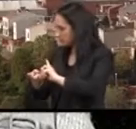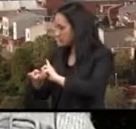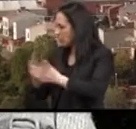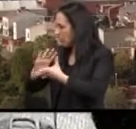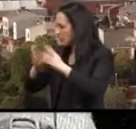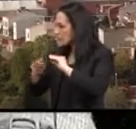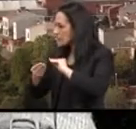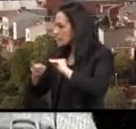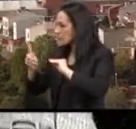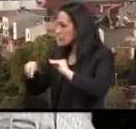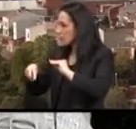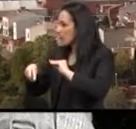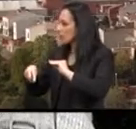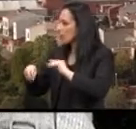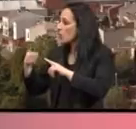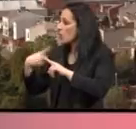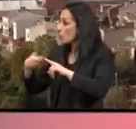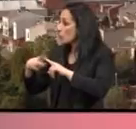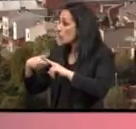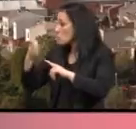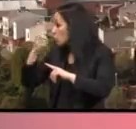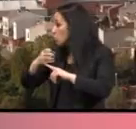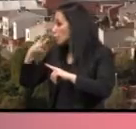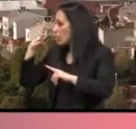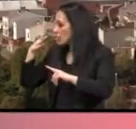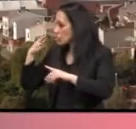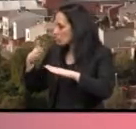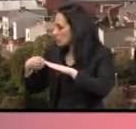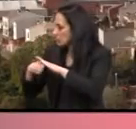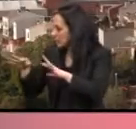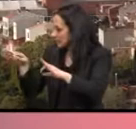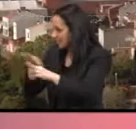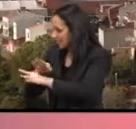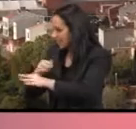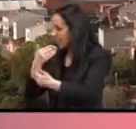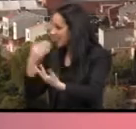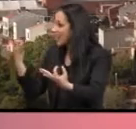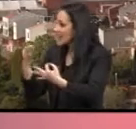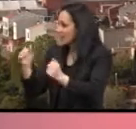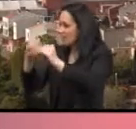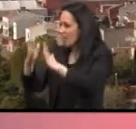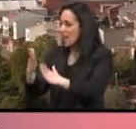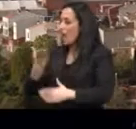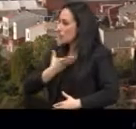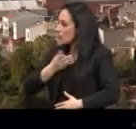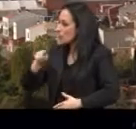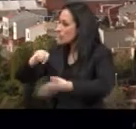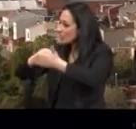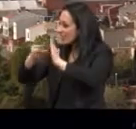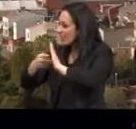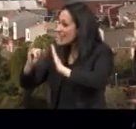després d'anys sense... Però això va ser una lluita reivindicativa de les associacions i també gràcies a l'Ajuntament i Tècnics, que es va assolir. Sí, sí.